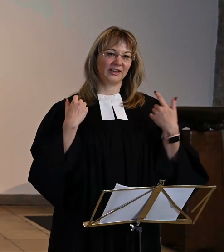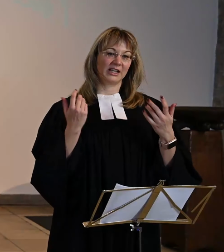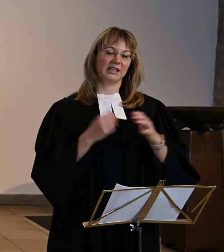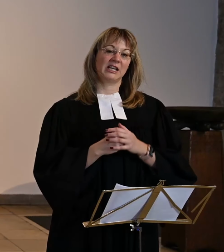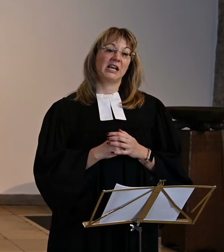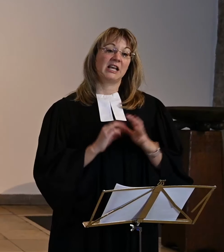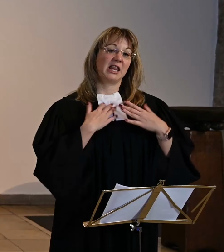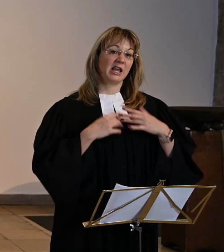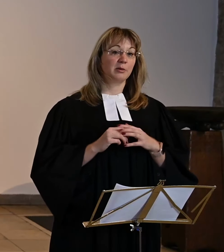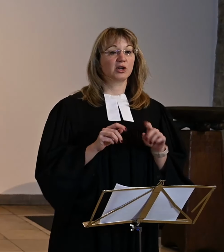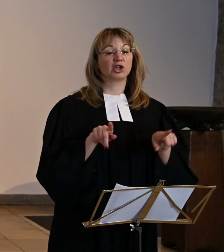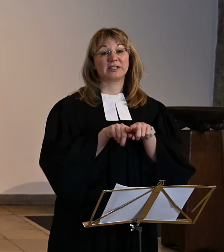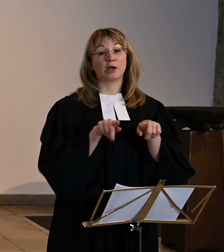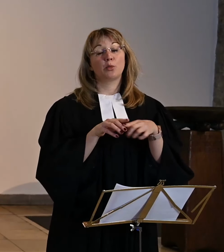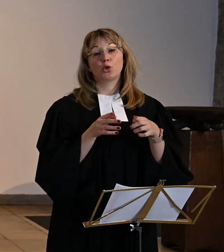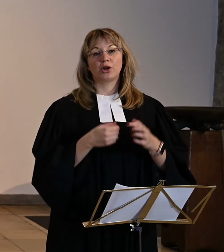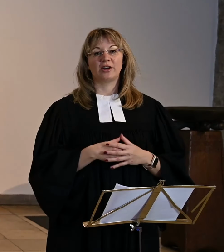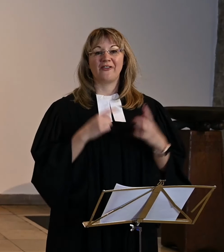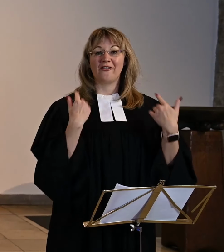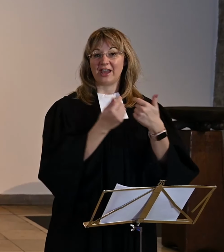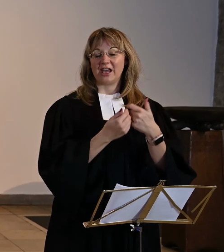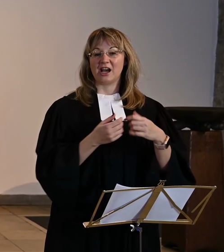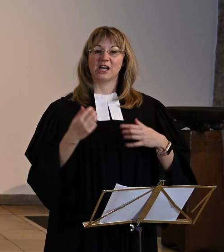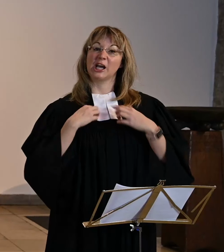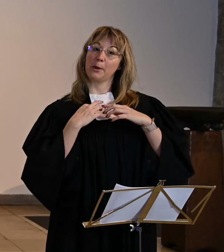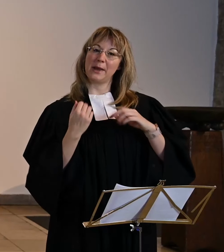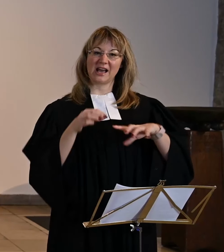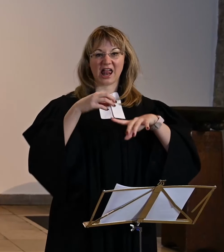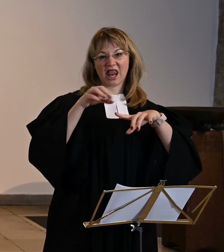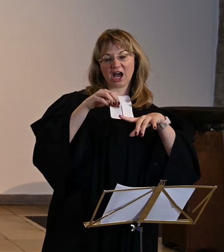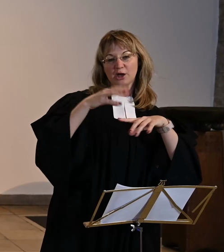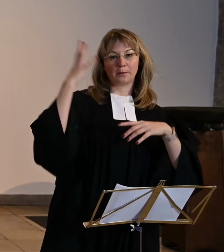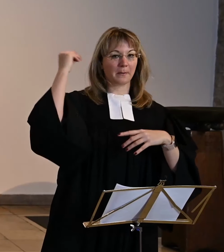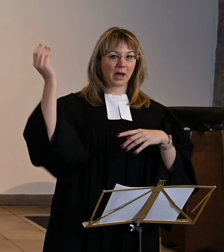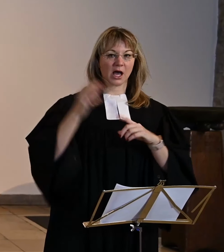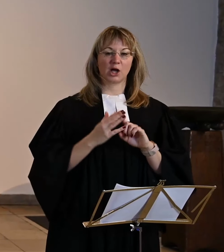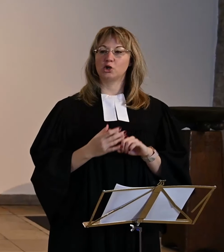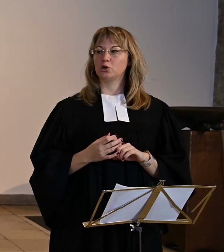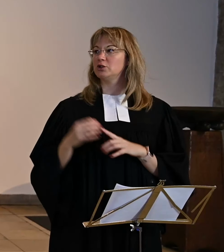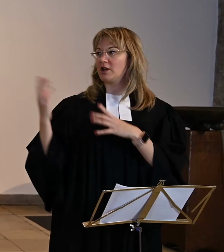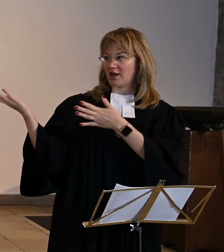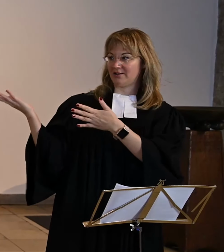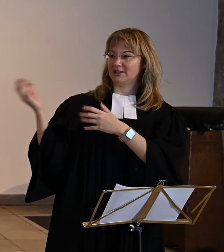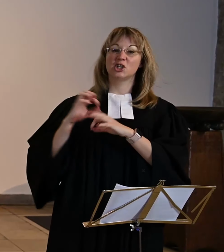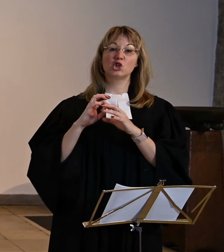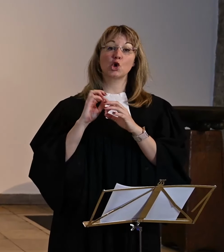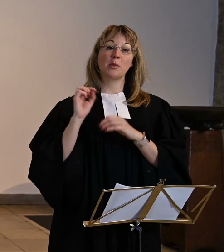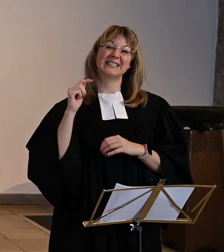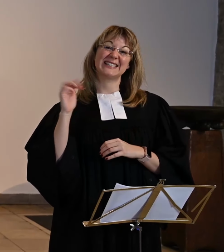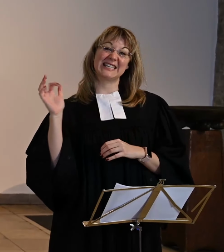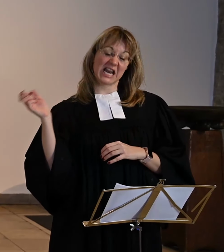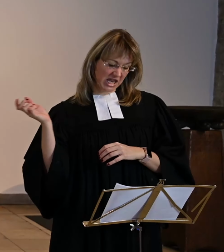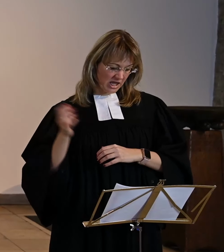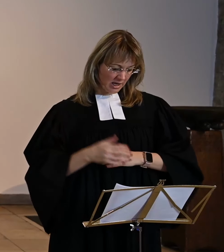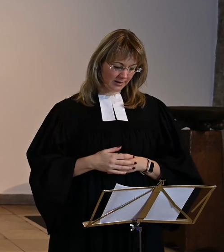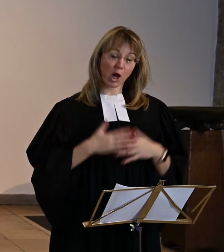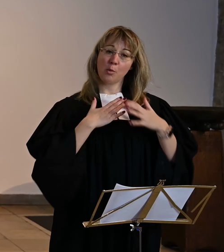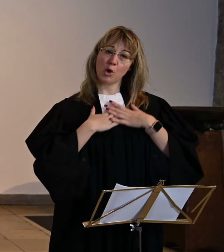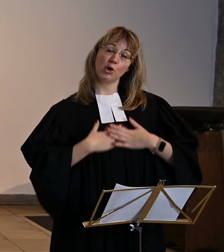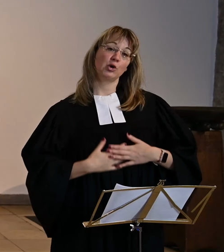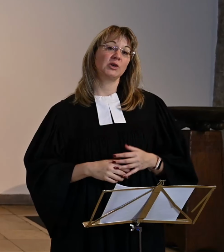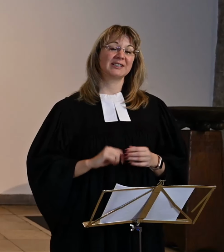Liebe Schwestern, liebe Brüder, wir, Rebecca Lackmann von der Evangelischen Kirche und ich, Thomas Zander,